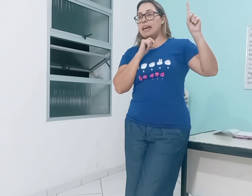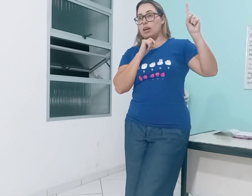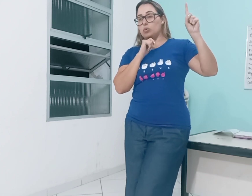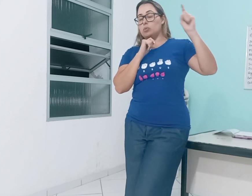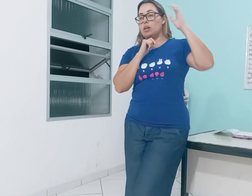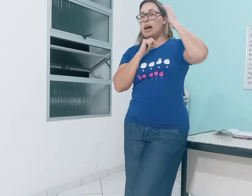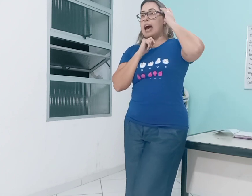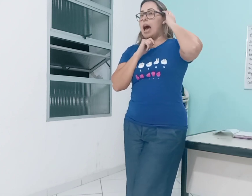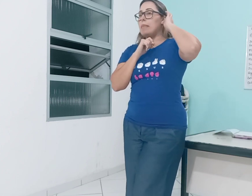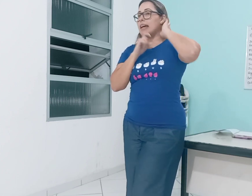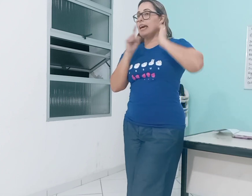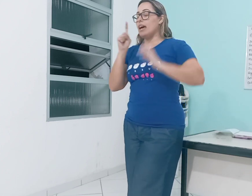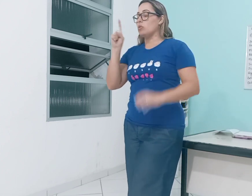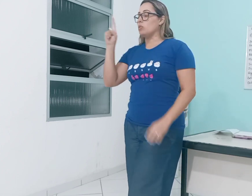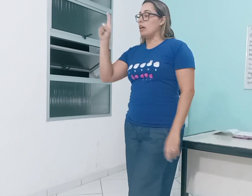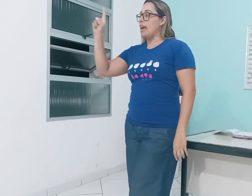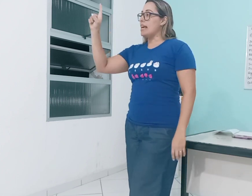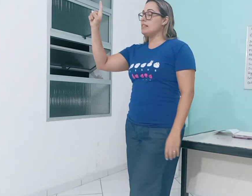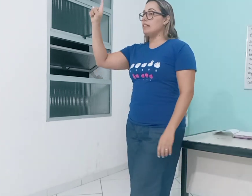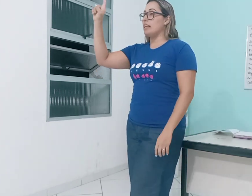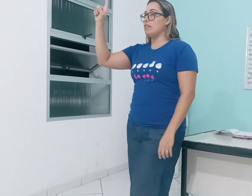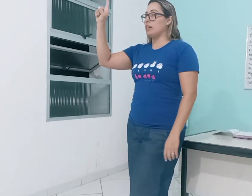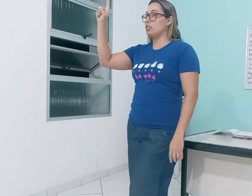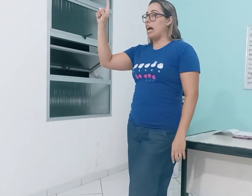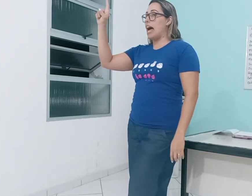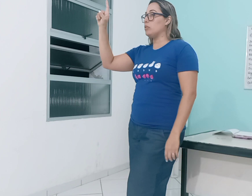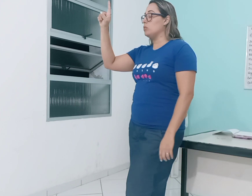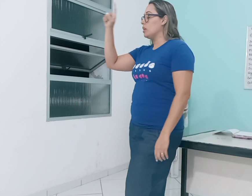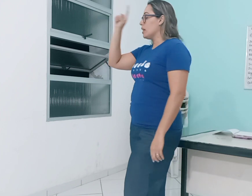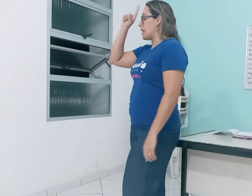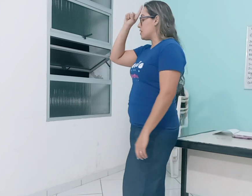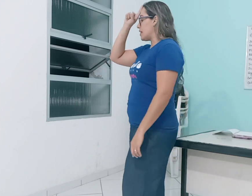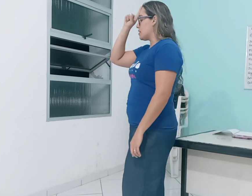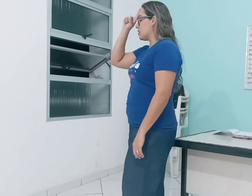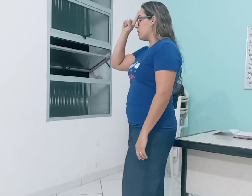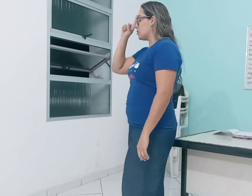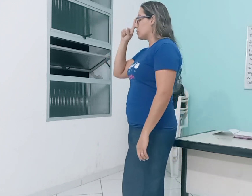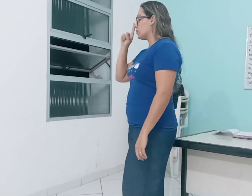amarelo. Amarelo é esse D fechado, que a gente faz isso aqui, ó.